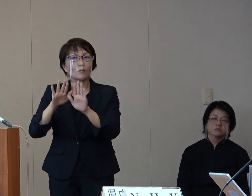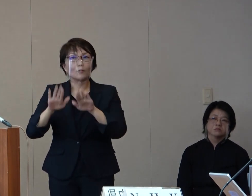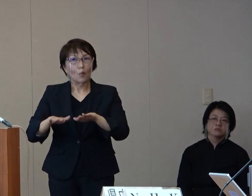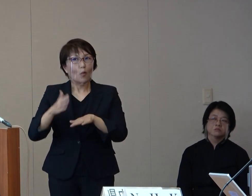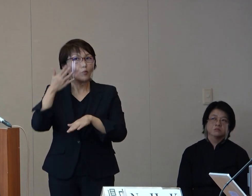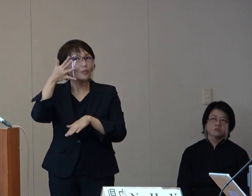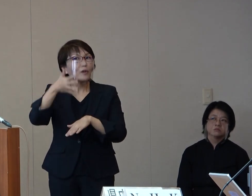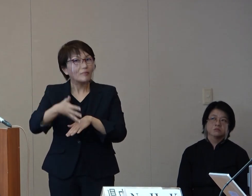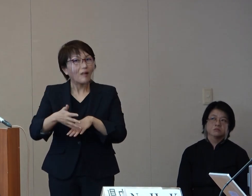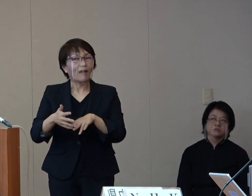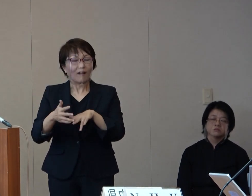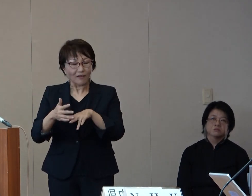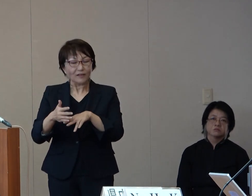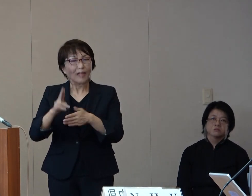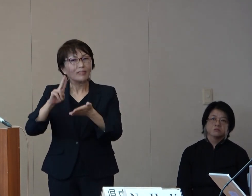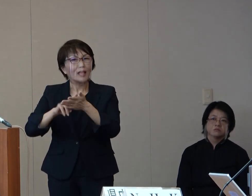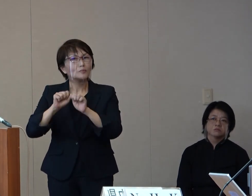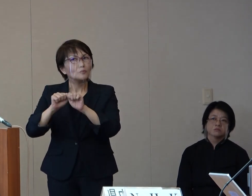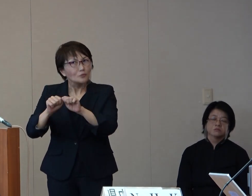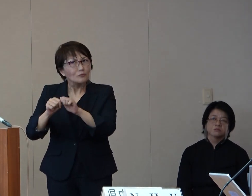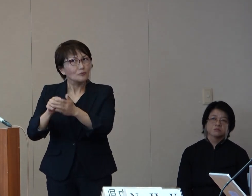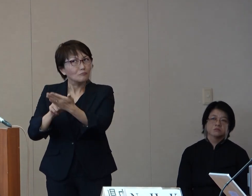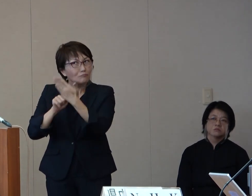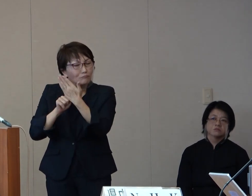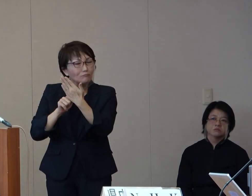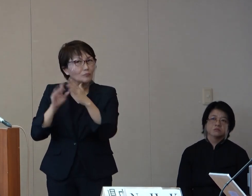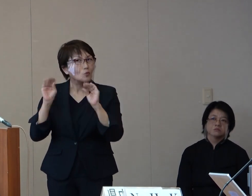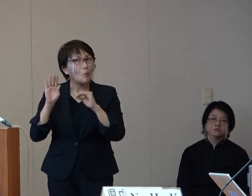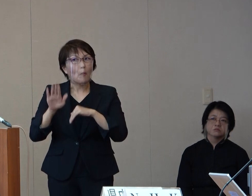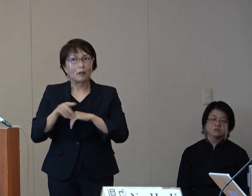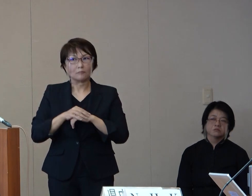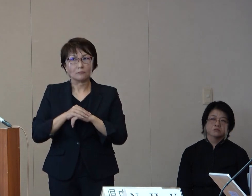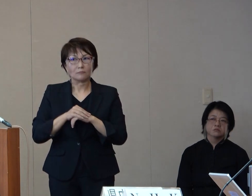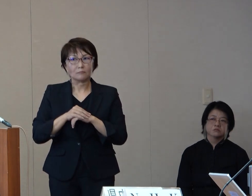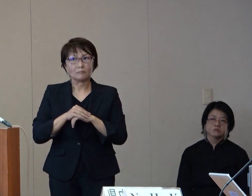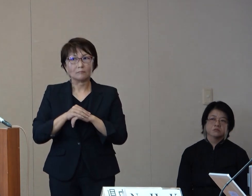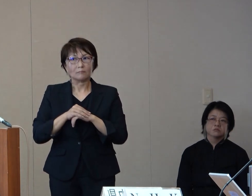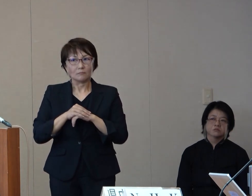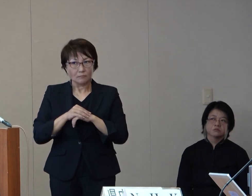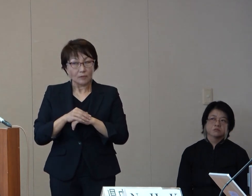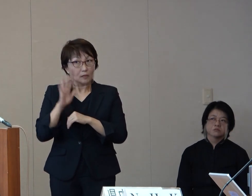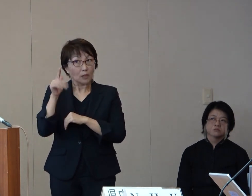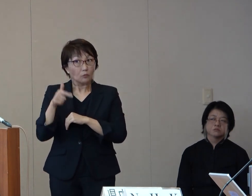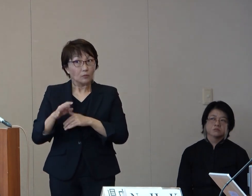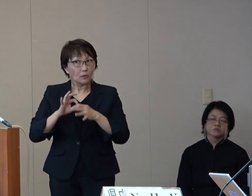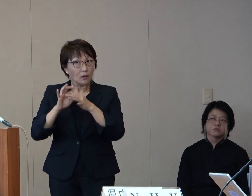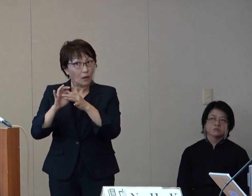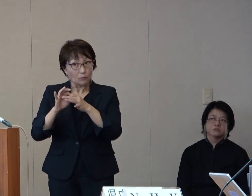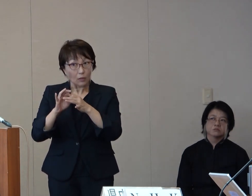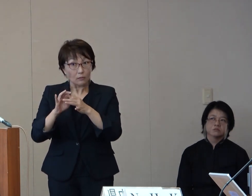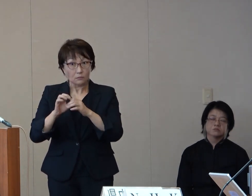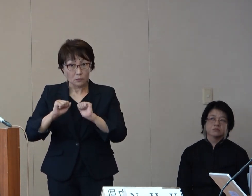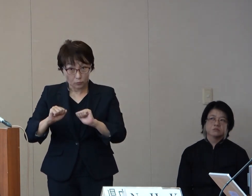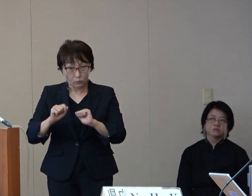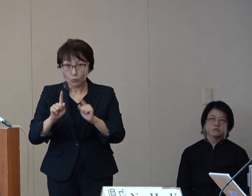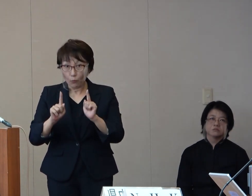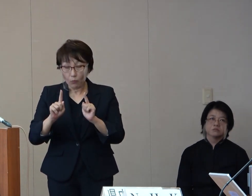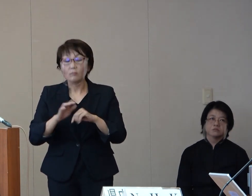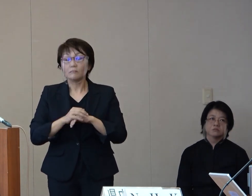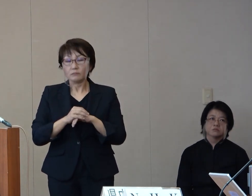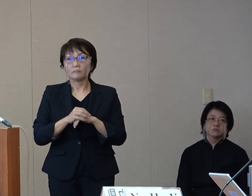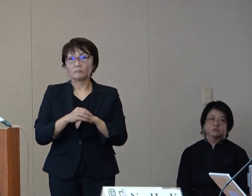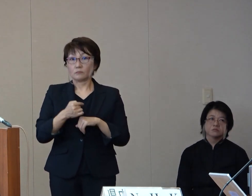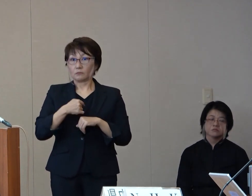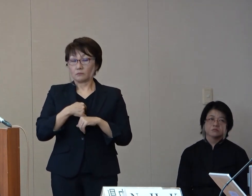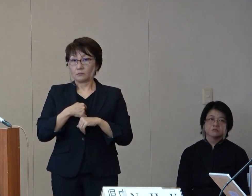一ファンとしてはという風に言うんあの西村